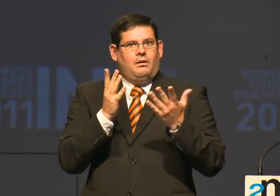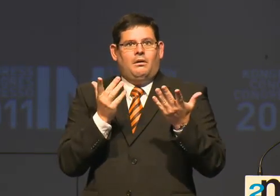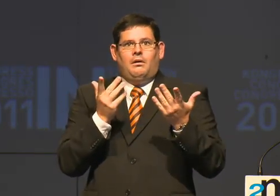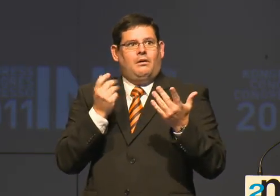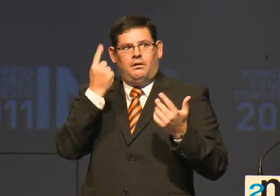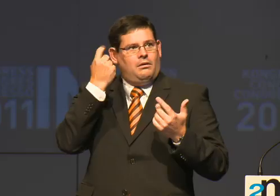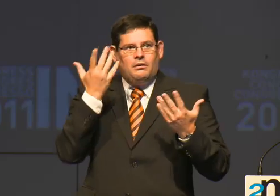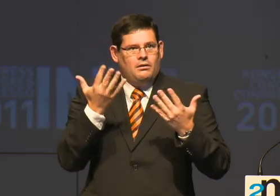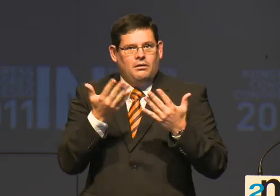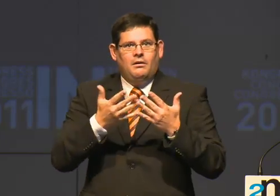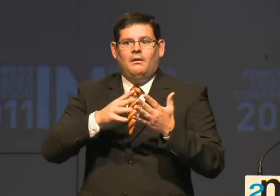handicapées.